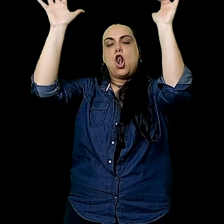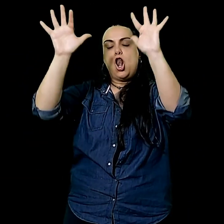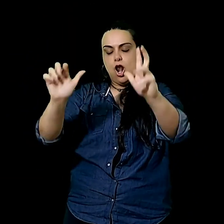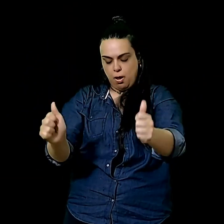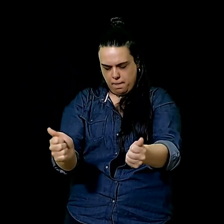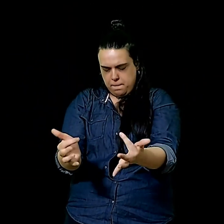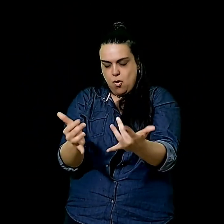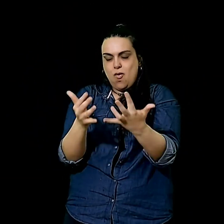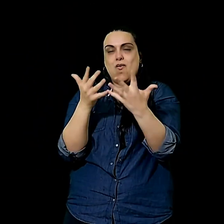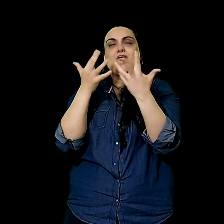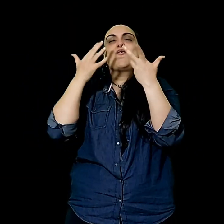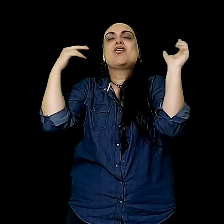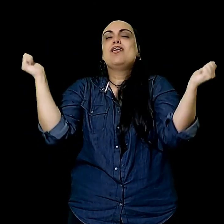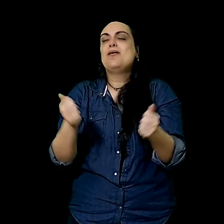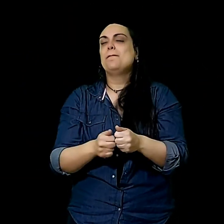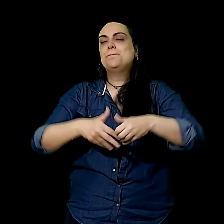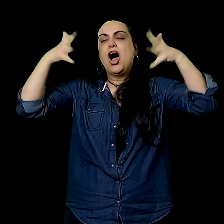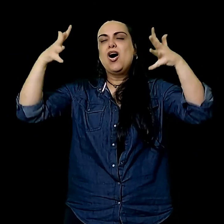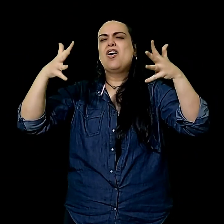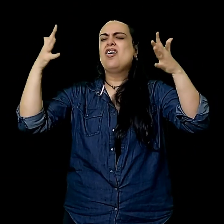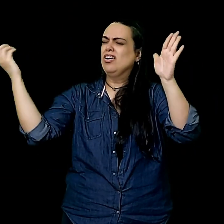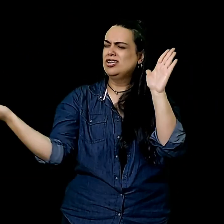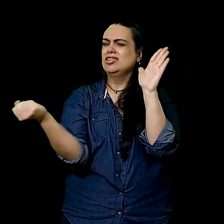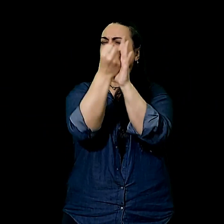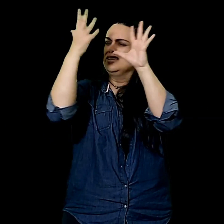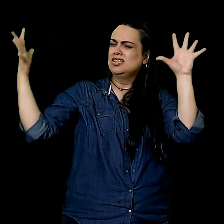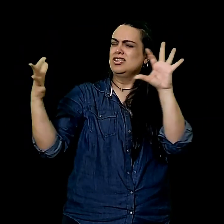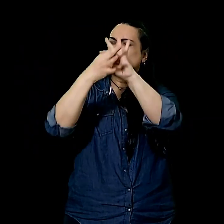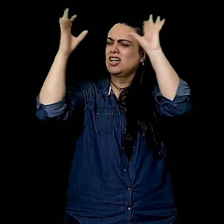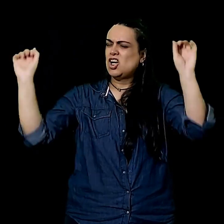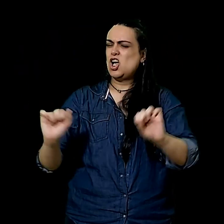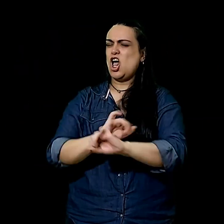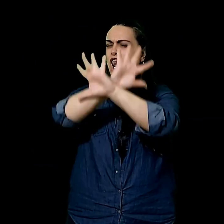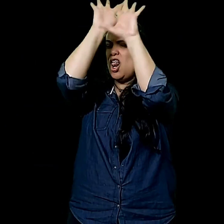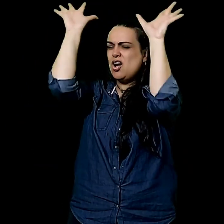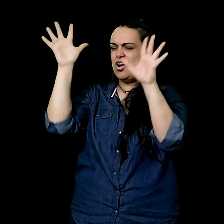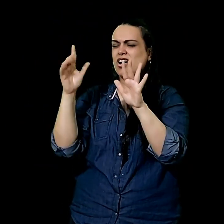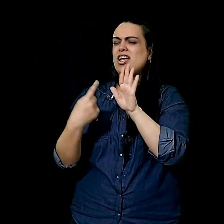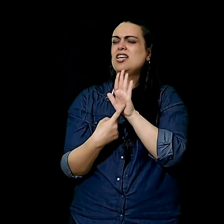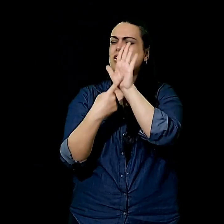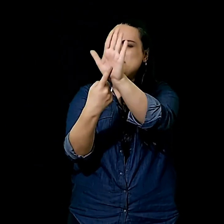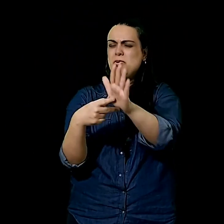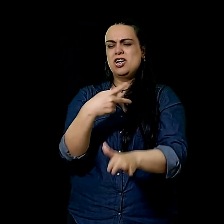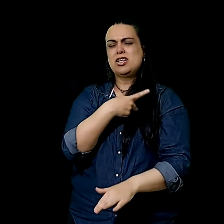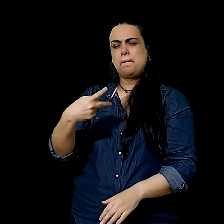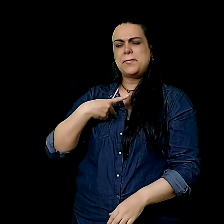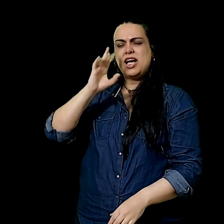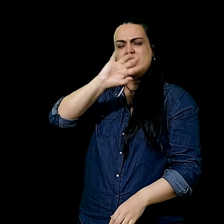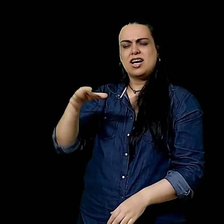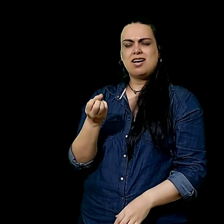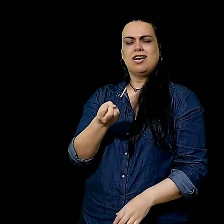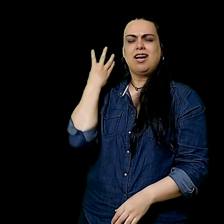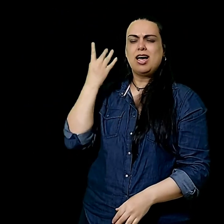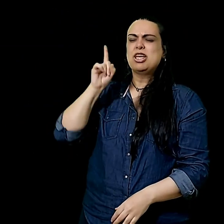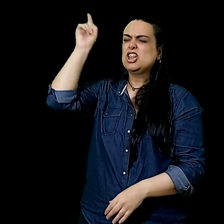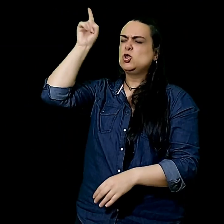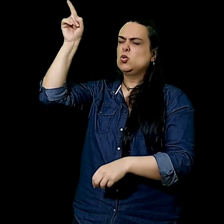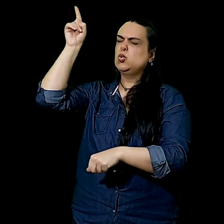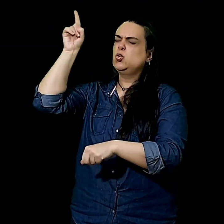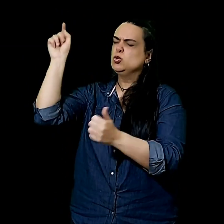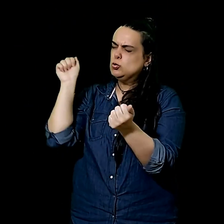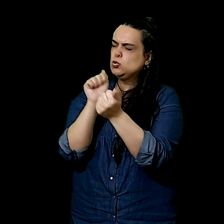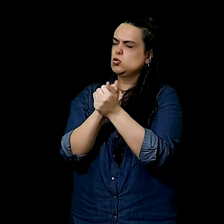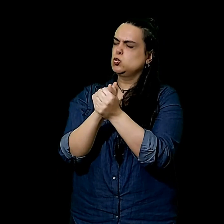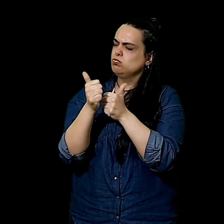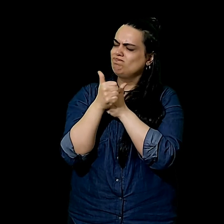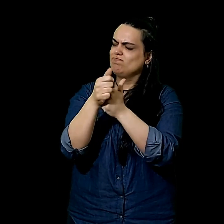nome de Jesus. manifestará. Em nome Sela de com glória, Jesus. Senhor, e mostra mais uma vez para tua serva missionária, pastora Camila, que tu é Deus na